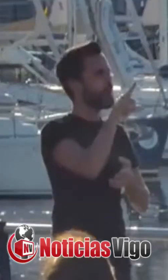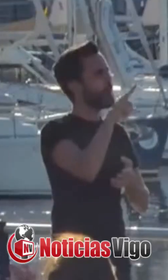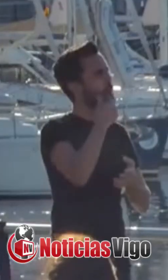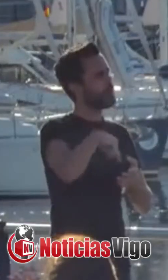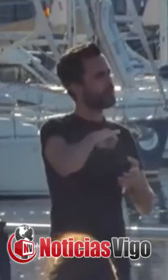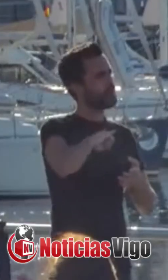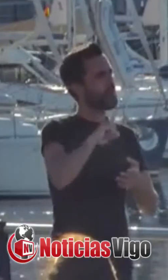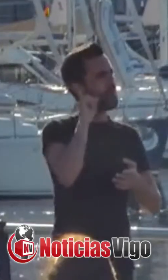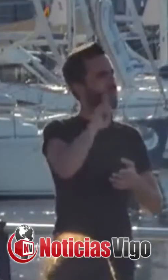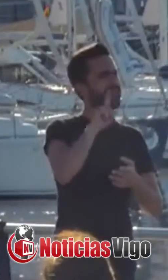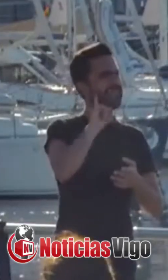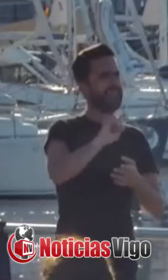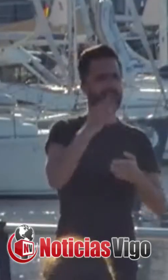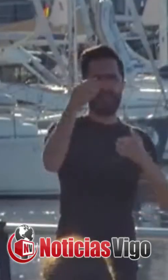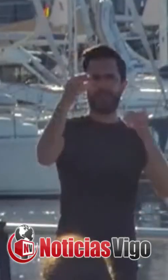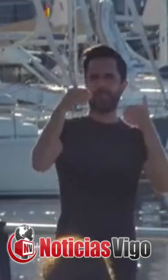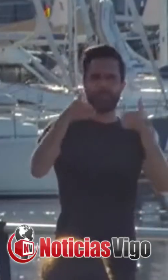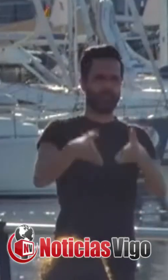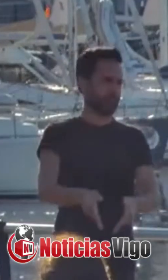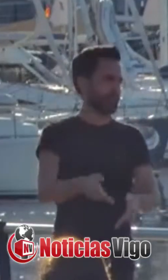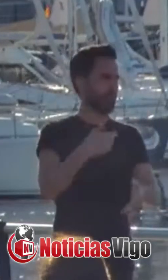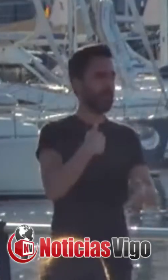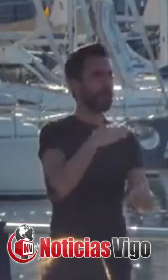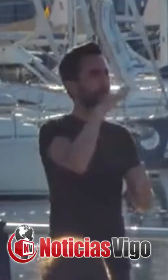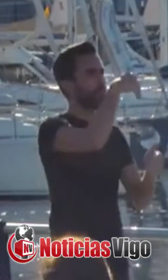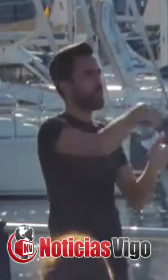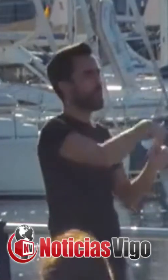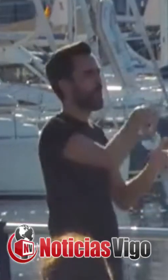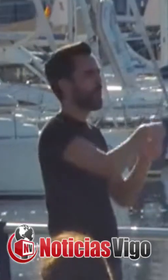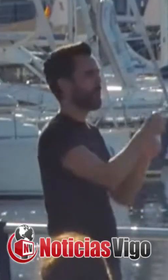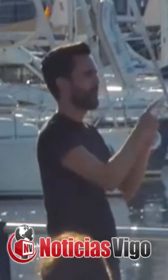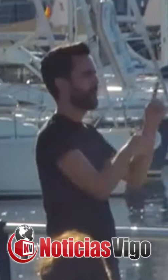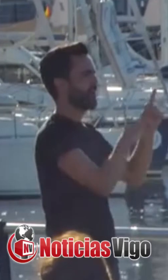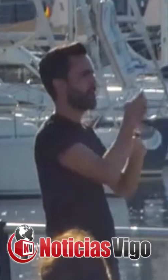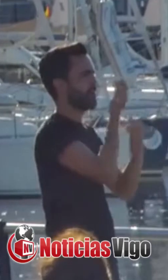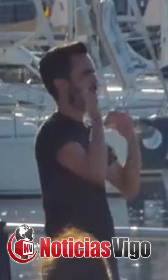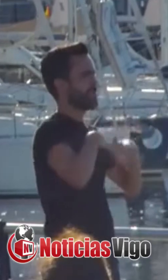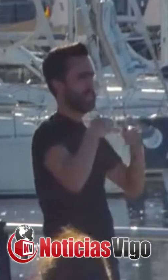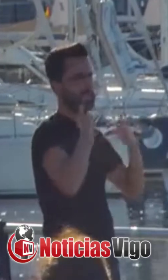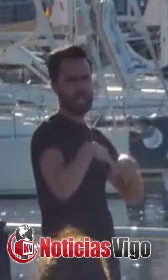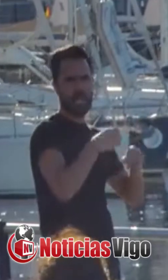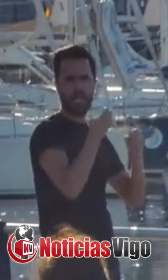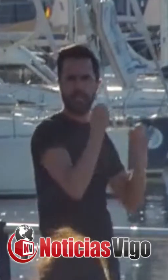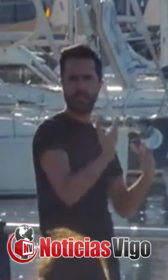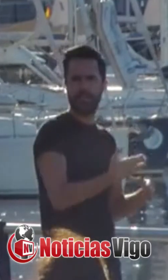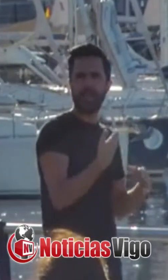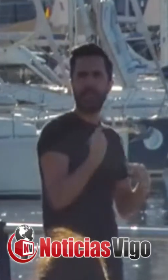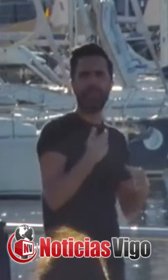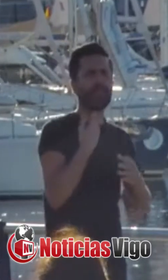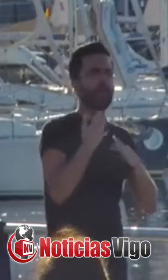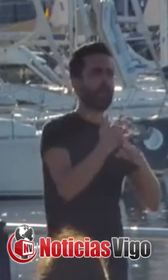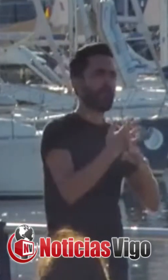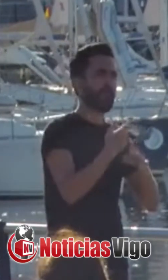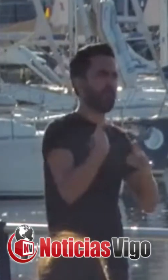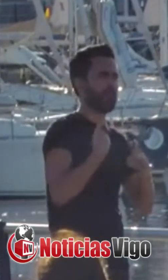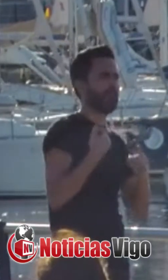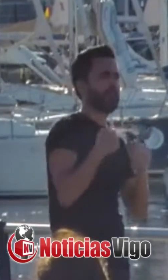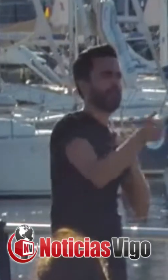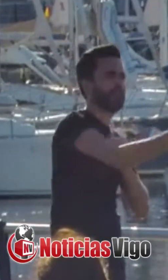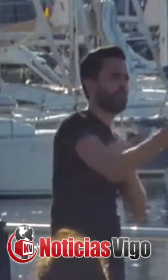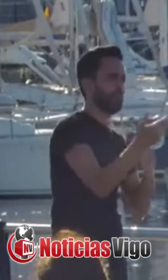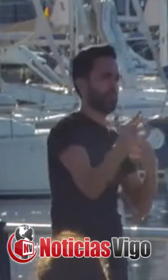enterrar as mentiras con votos ao BNG, porque xa está ben de xogar con noso futuro e coa nosa